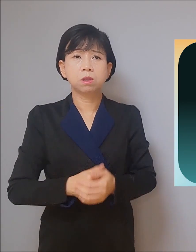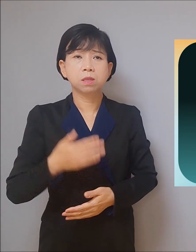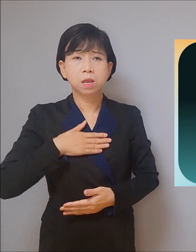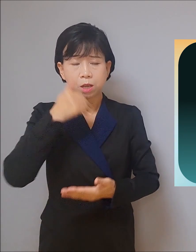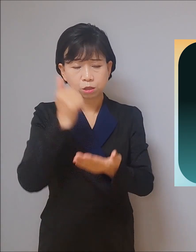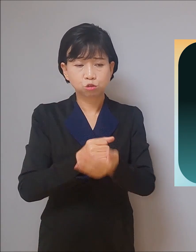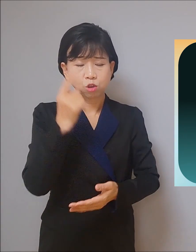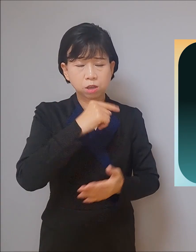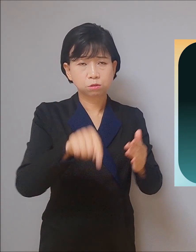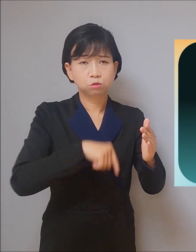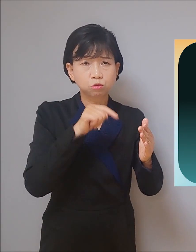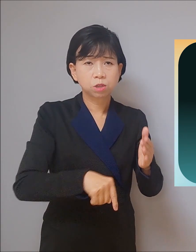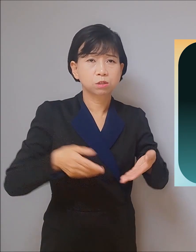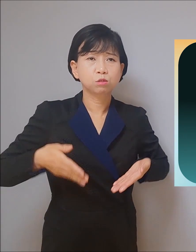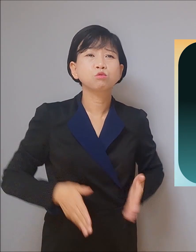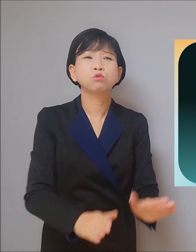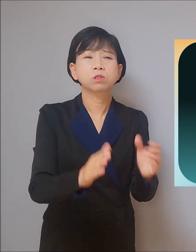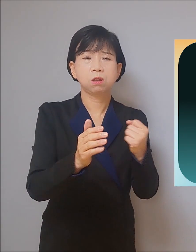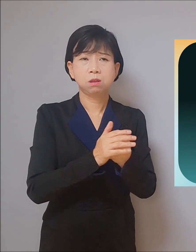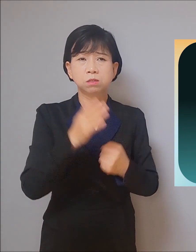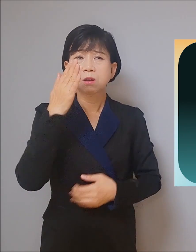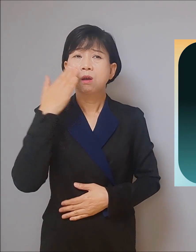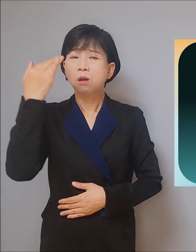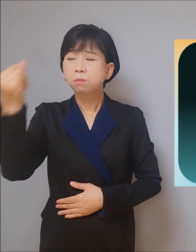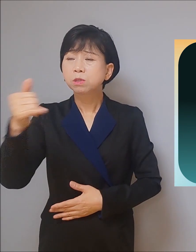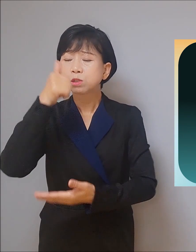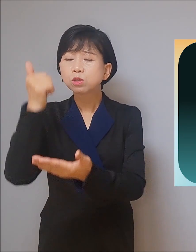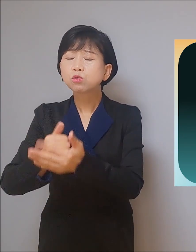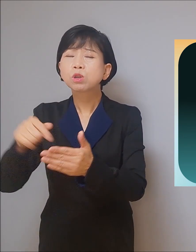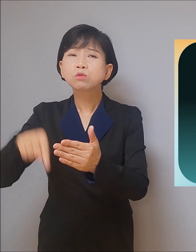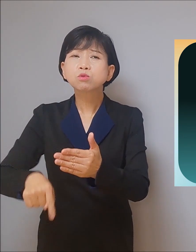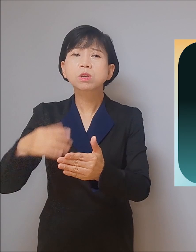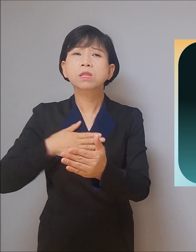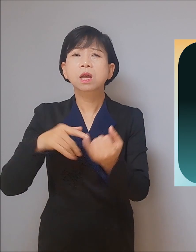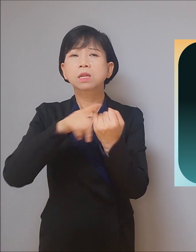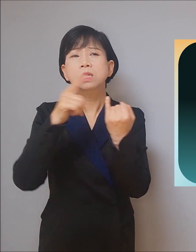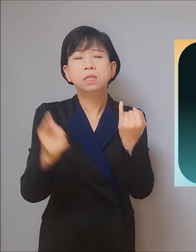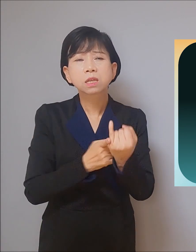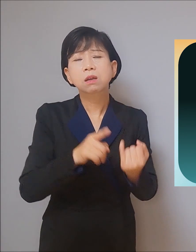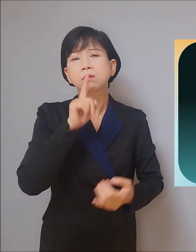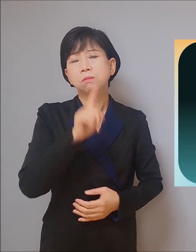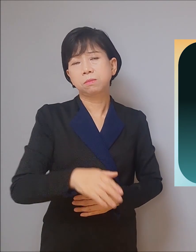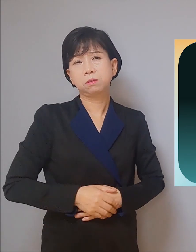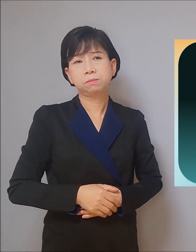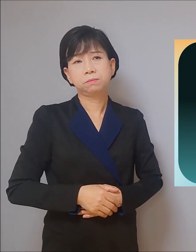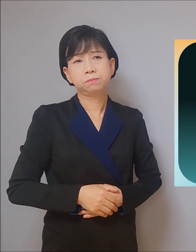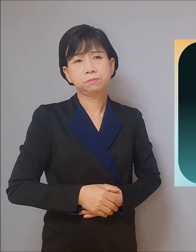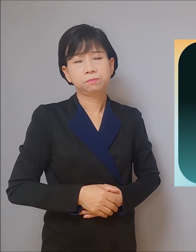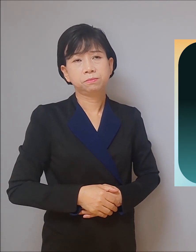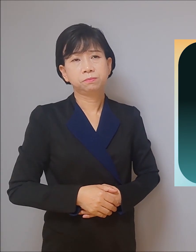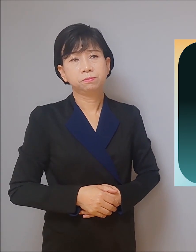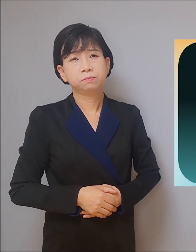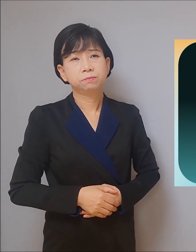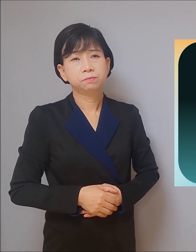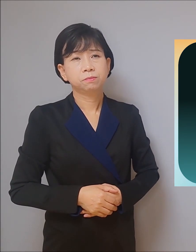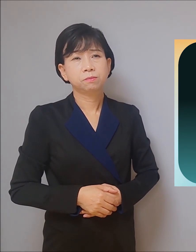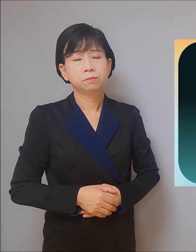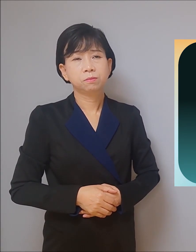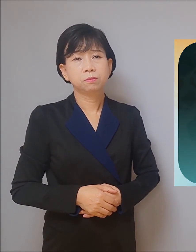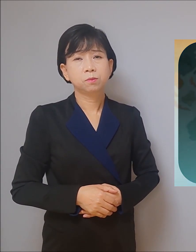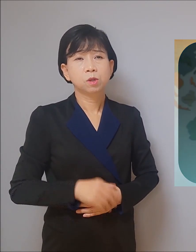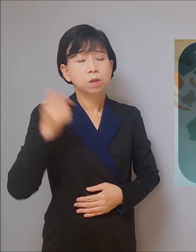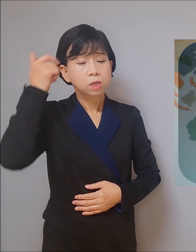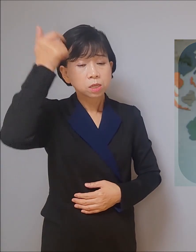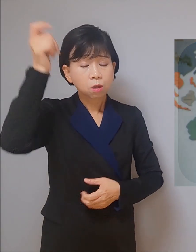내가 죄악 중에서 출생하였으며 어머니가 죄 중에서 나를 잉태하였나이다. 아멘. 심지어